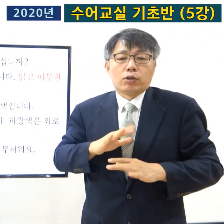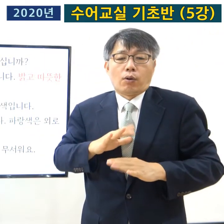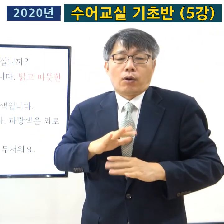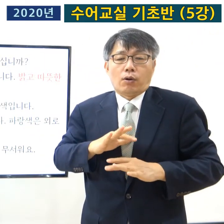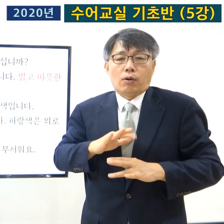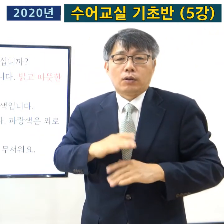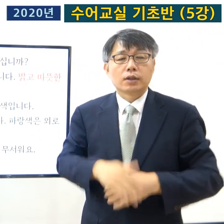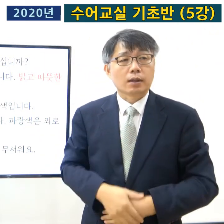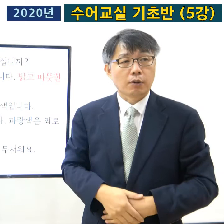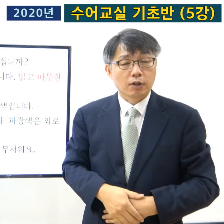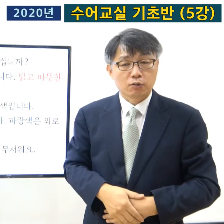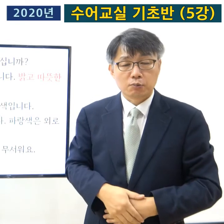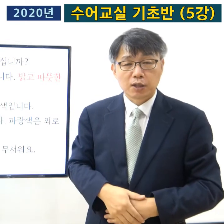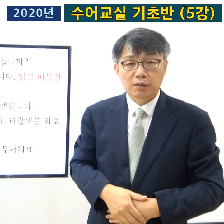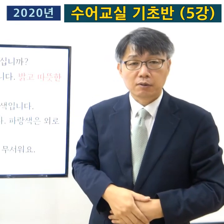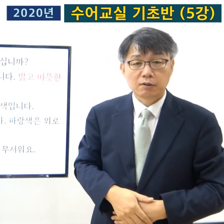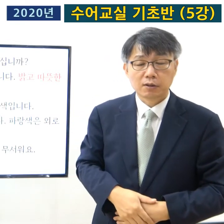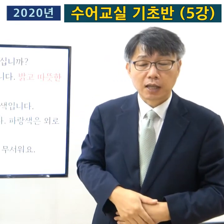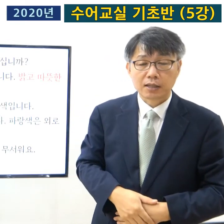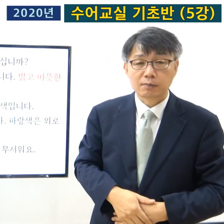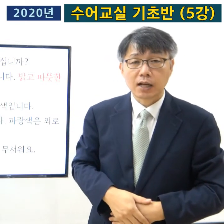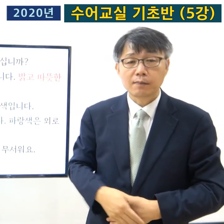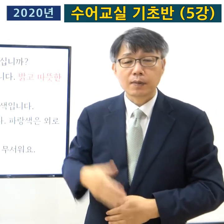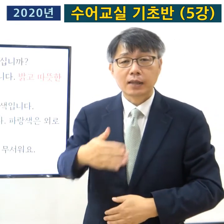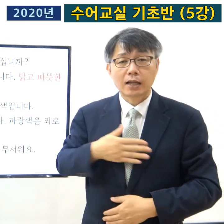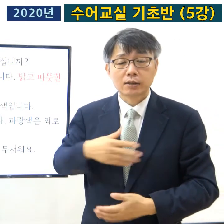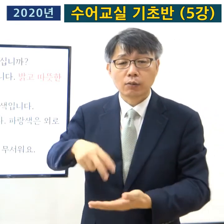무서워. 이렇게 표현해 주시면 되겠습니다. 나는